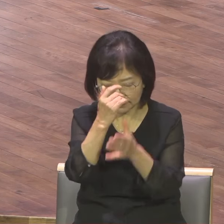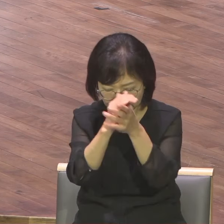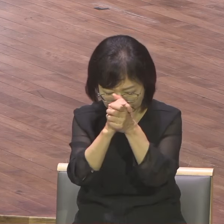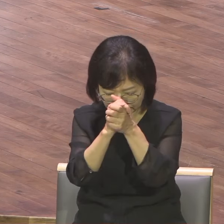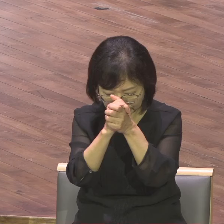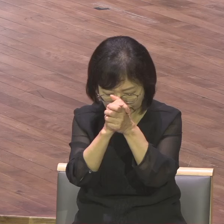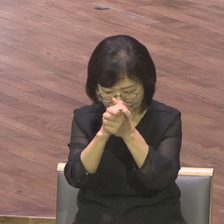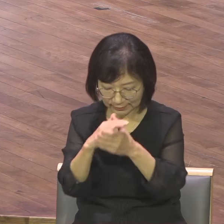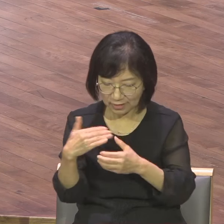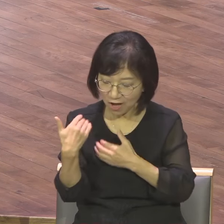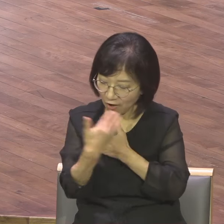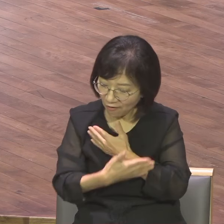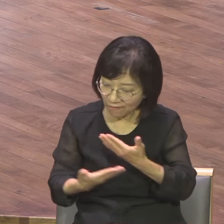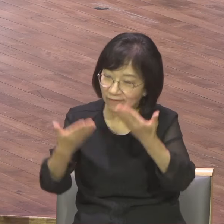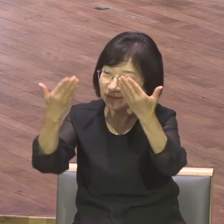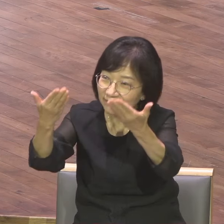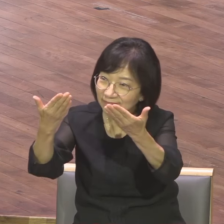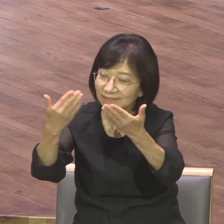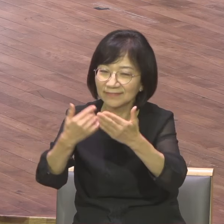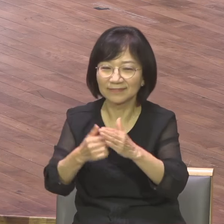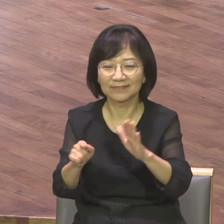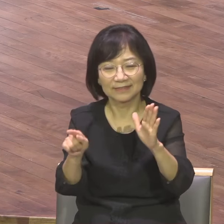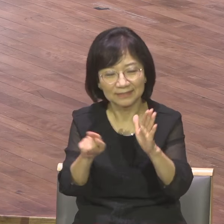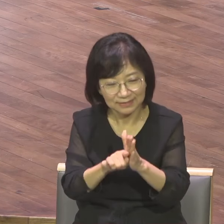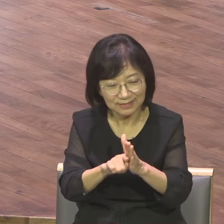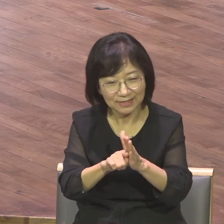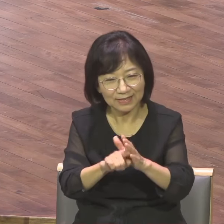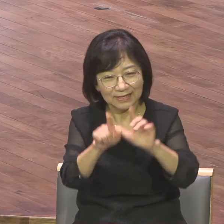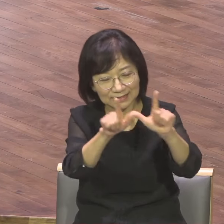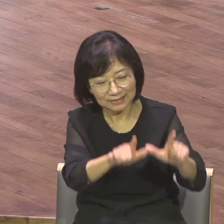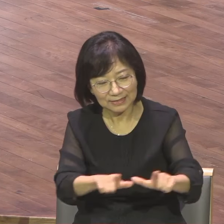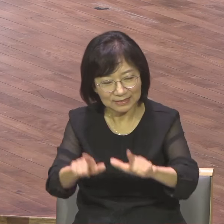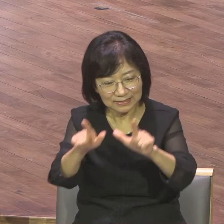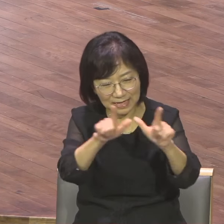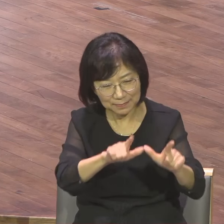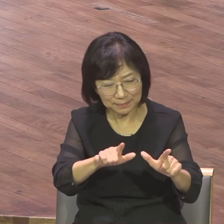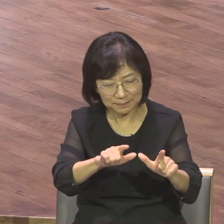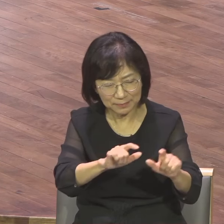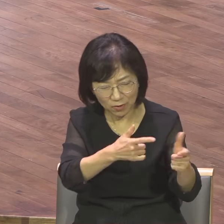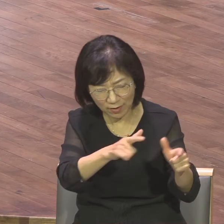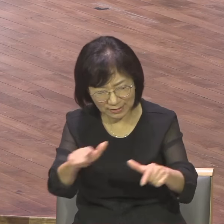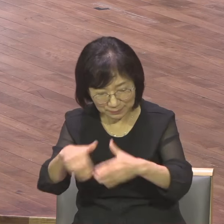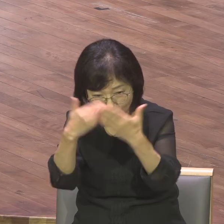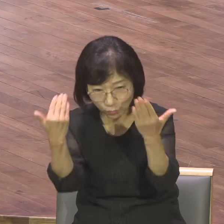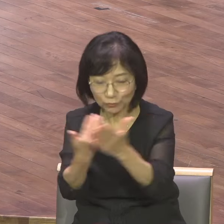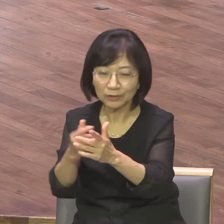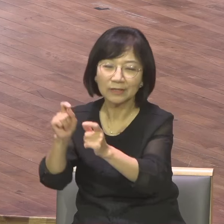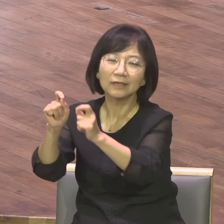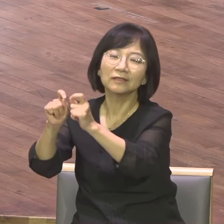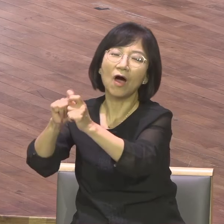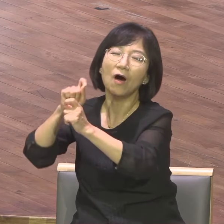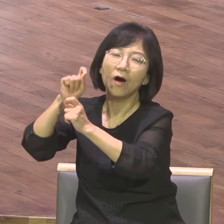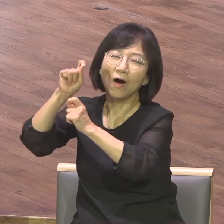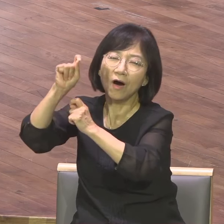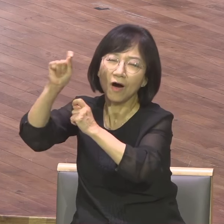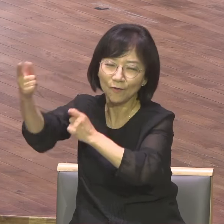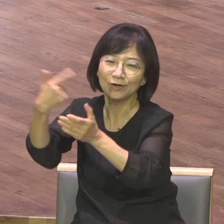헌신, 우리의 신앙, 우리의 모든 삶이 다 영혼에 투자한 거예요. 영혼. 영혼이 남는